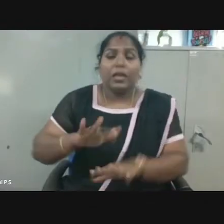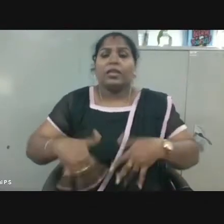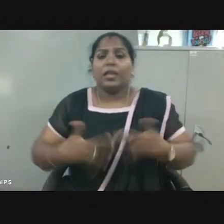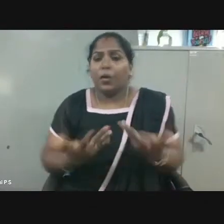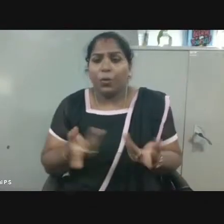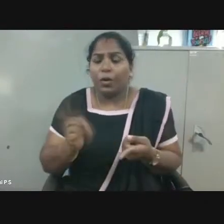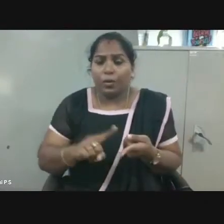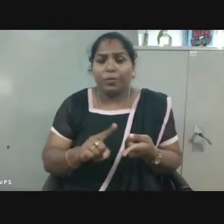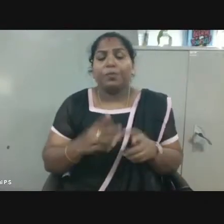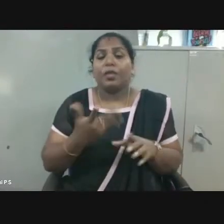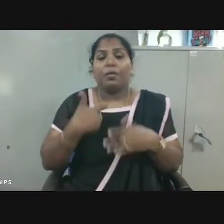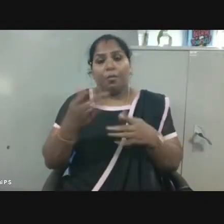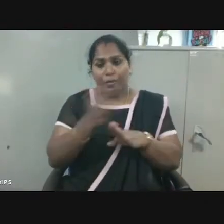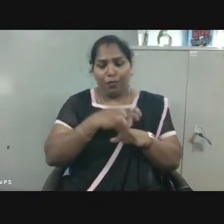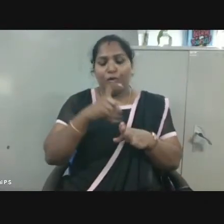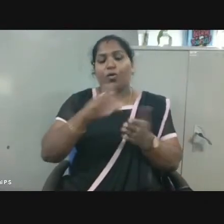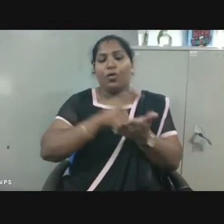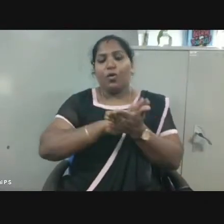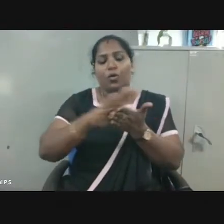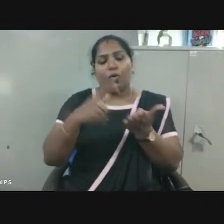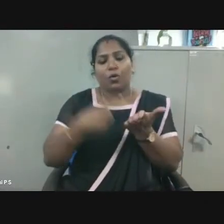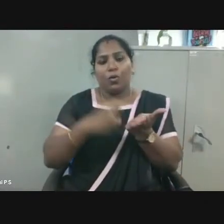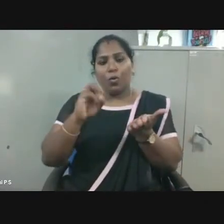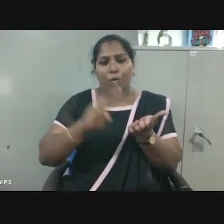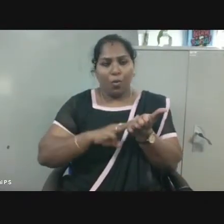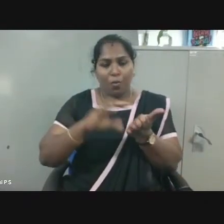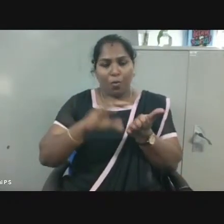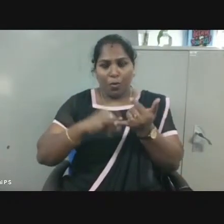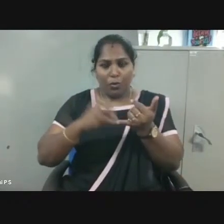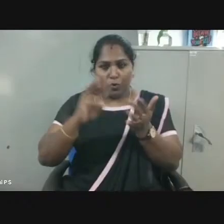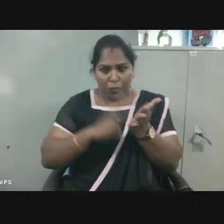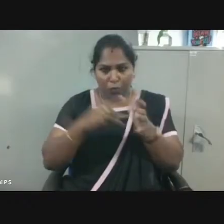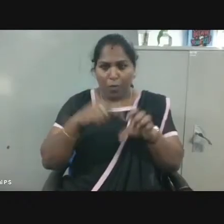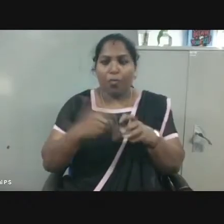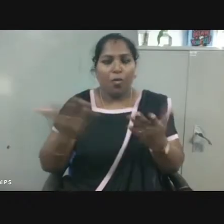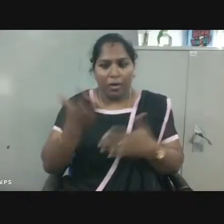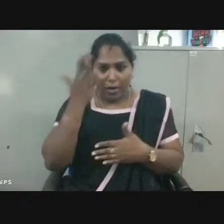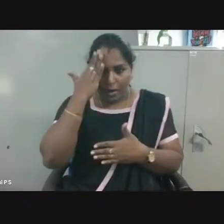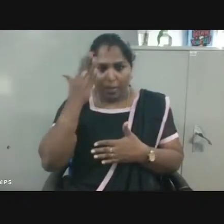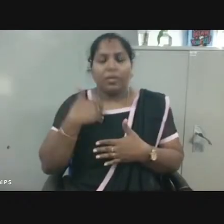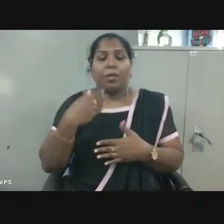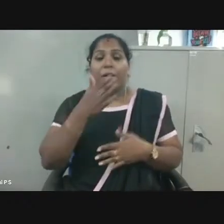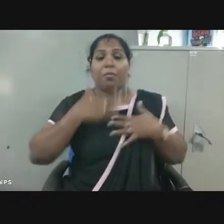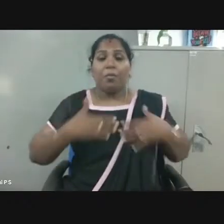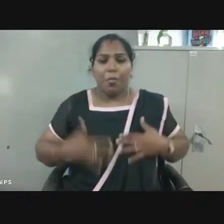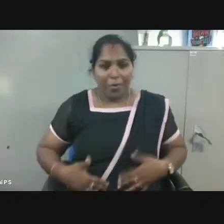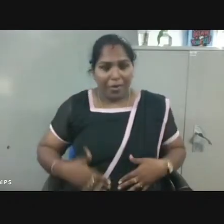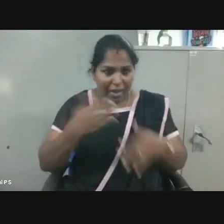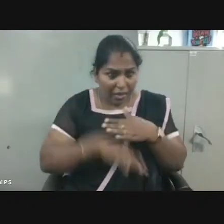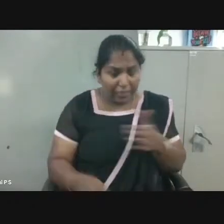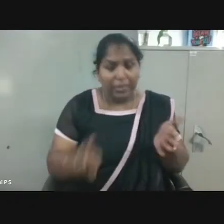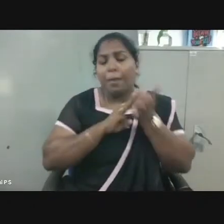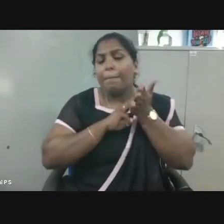ഈ ക്രോമസോം എന്താ നമ്മൾ അറിയണം. നമ്മുടെ ബോഡിയിൽ, നമ്മുടെ ദേഹത്ത് മില്യൺസ്